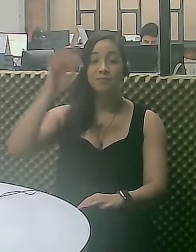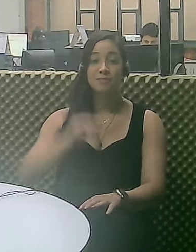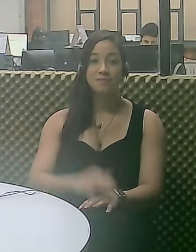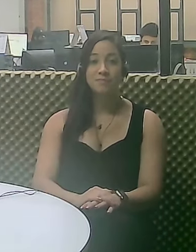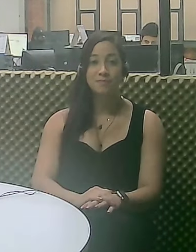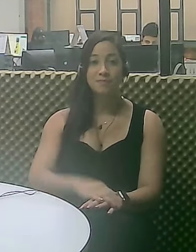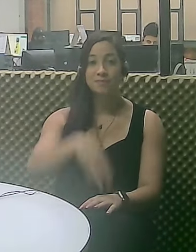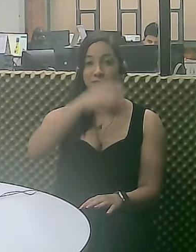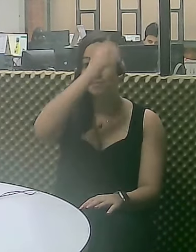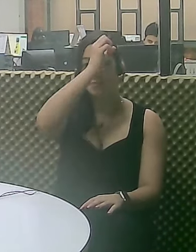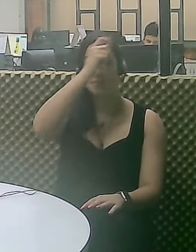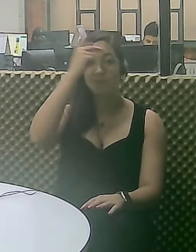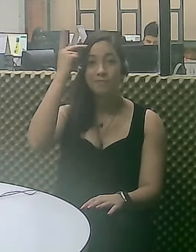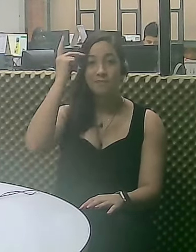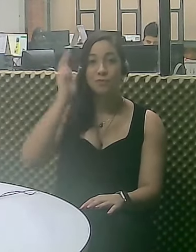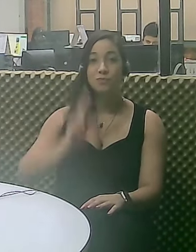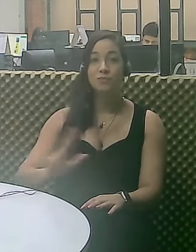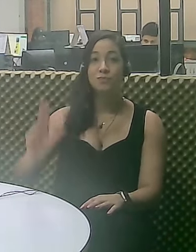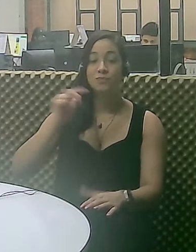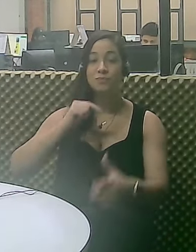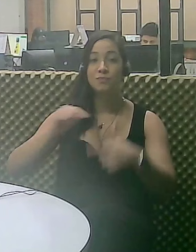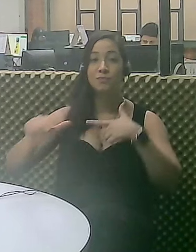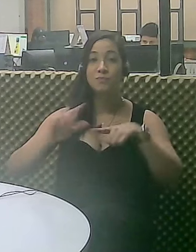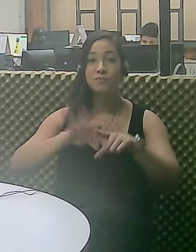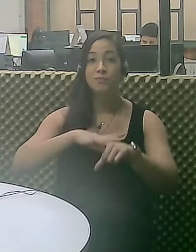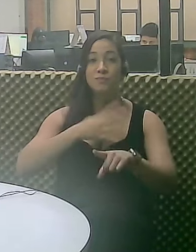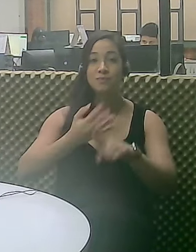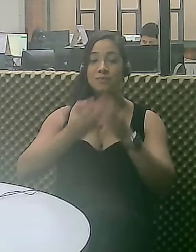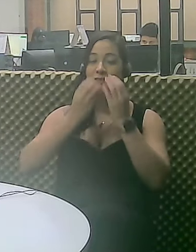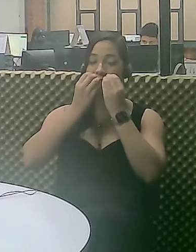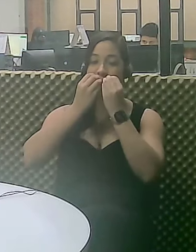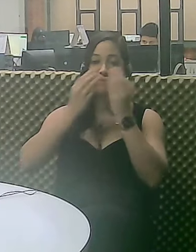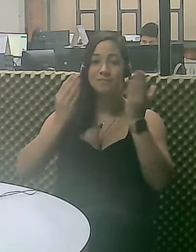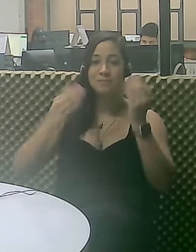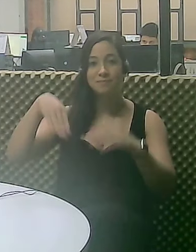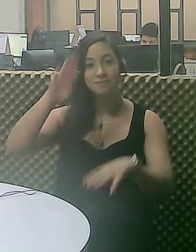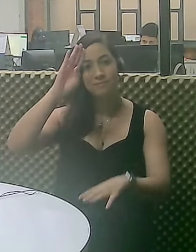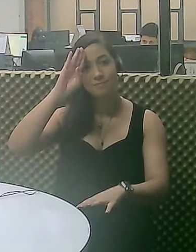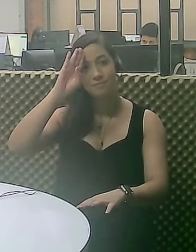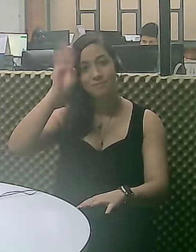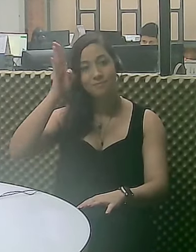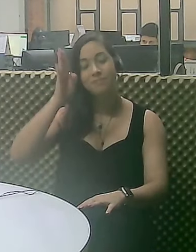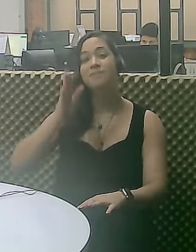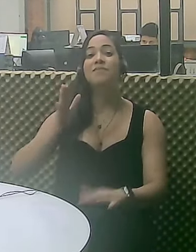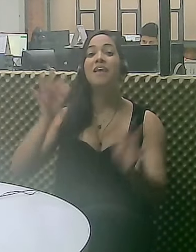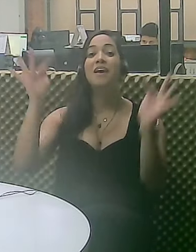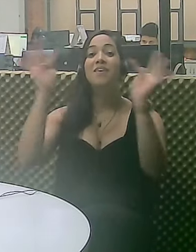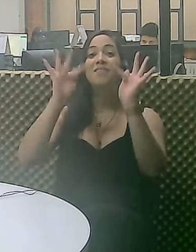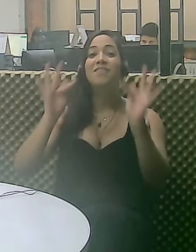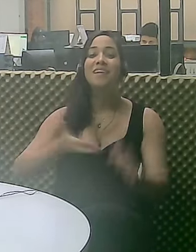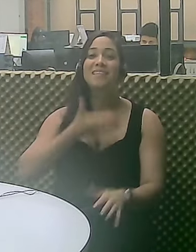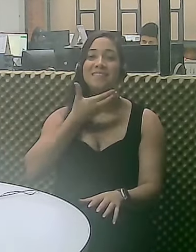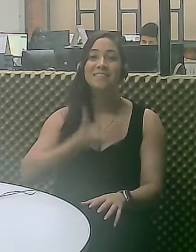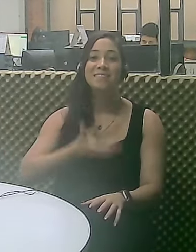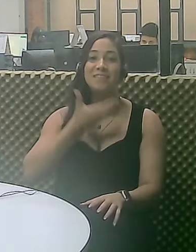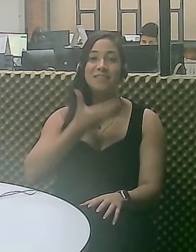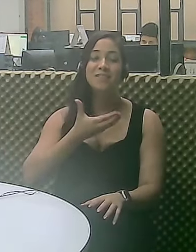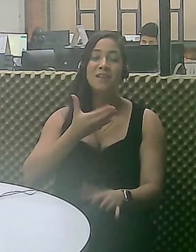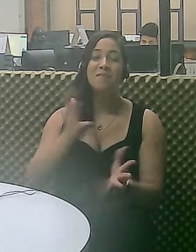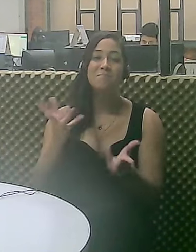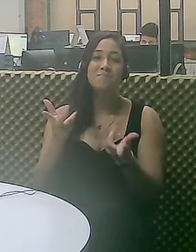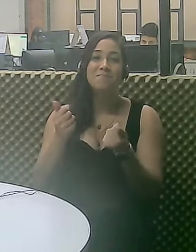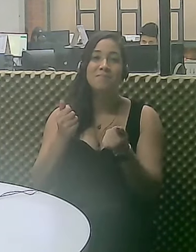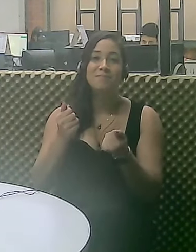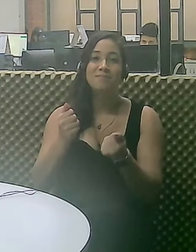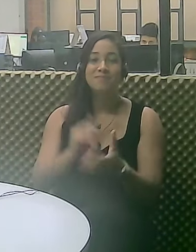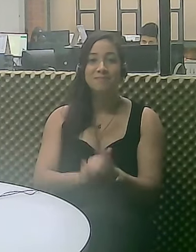de Castro Kalimann. Prefeitura de Uberlândia, fazer mais, fazer bem. E desejamos a todos um feliz e próspero